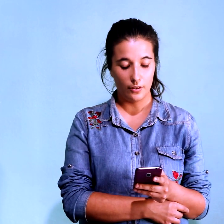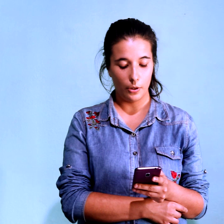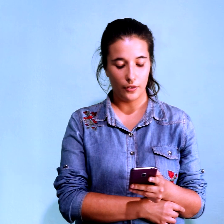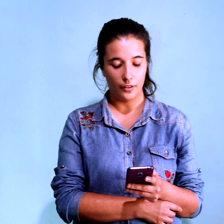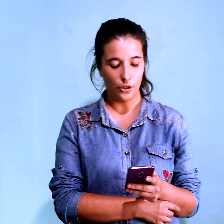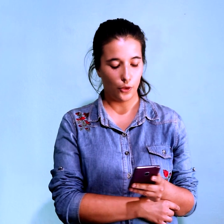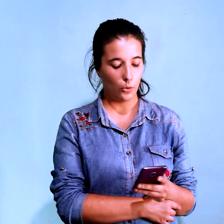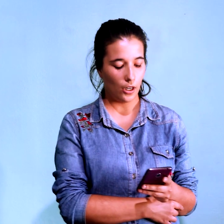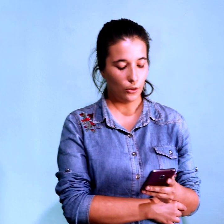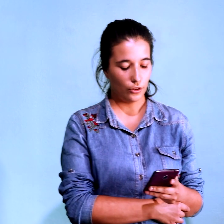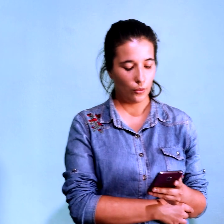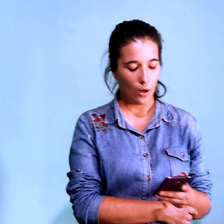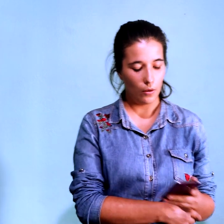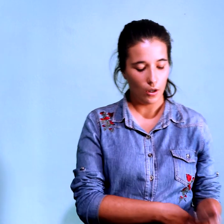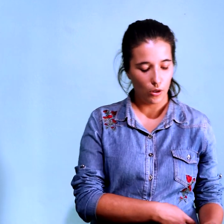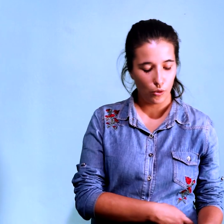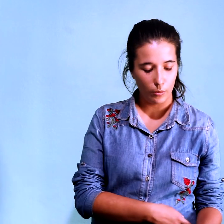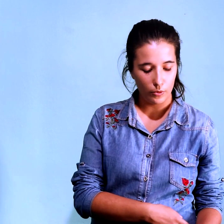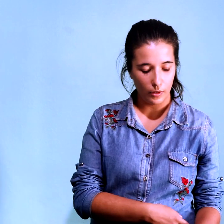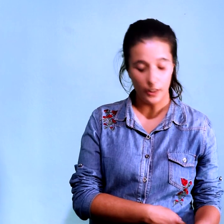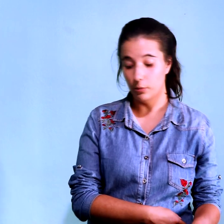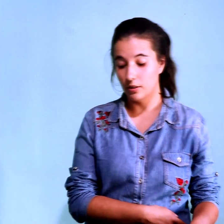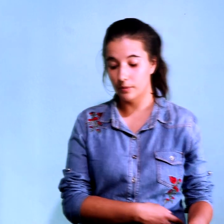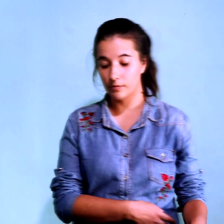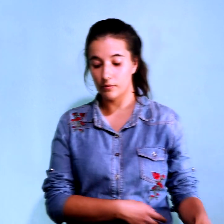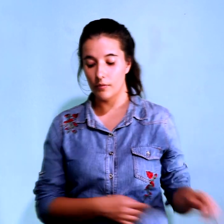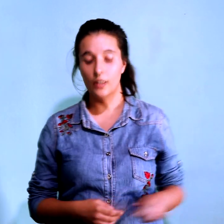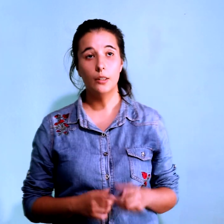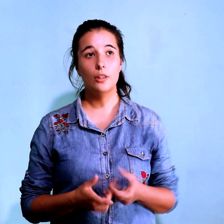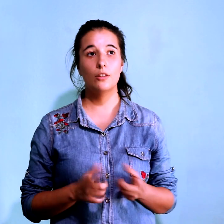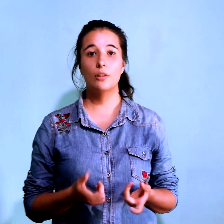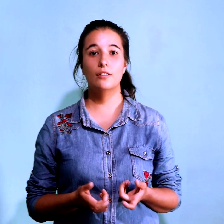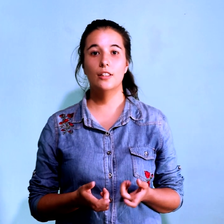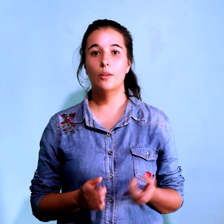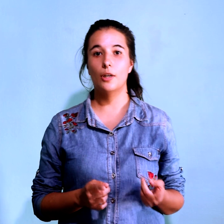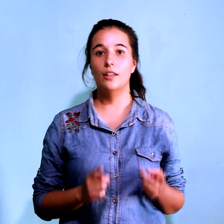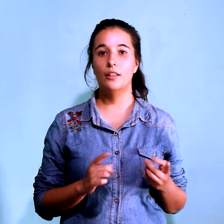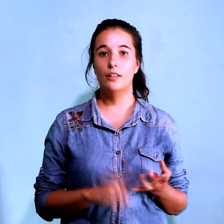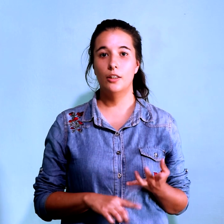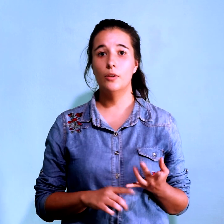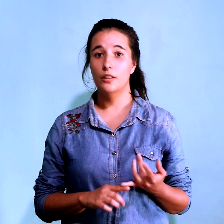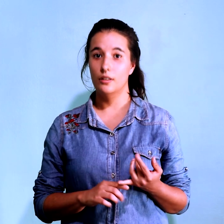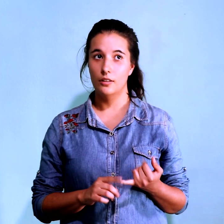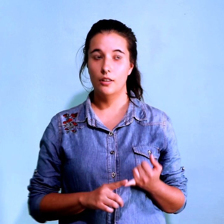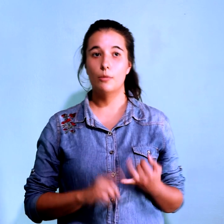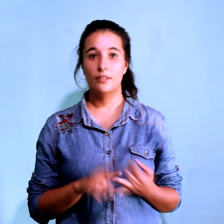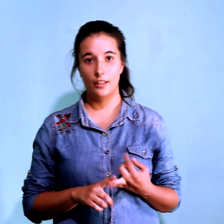se manifestar de forma oral, gestual, como a Libras. Libras é uma sigla para Língua